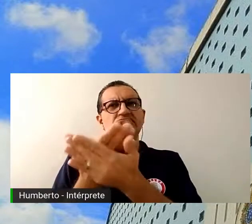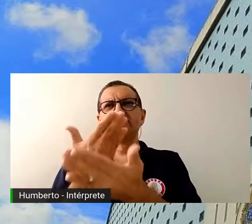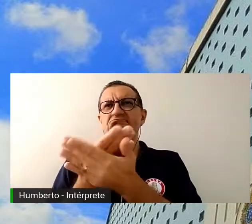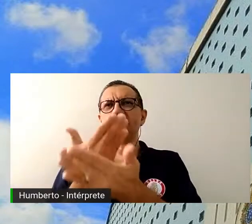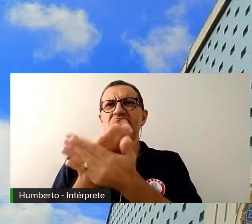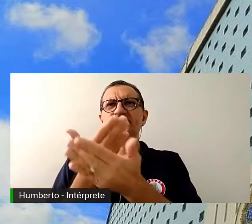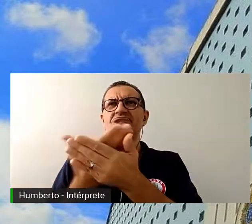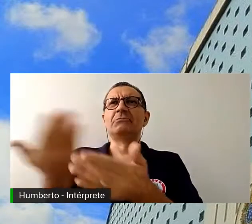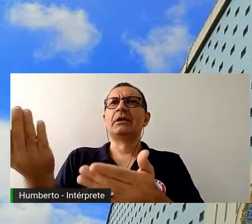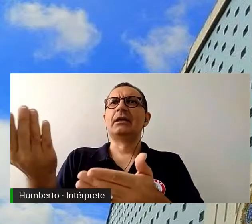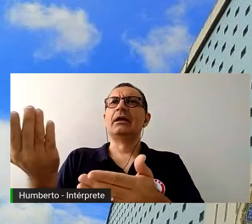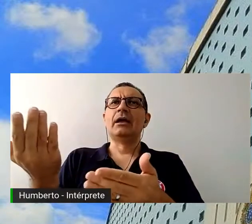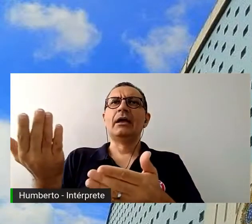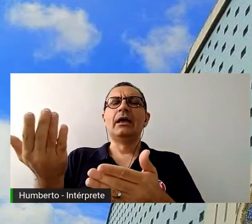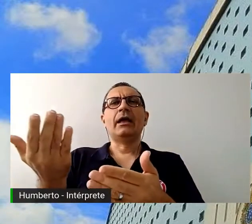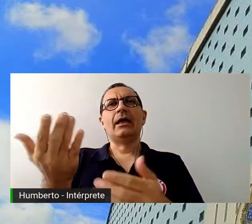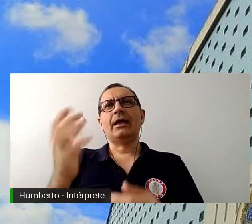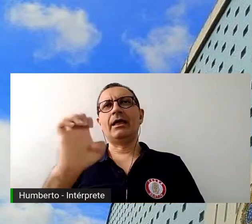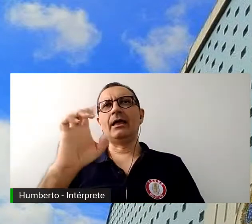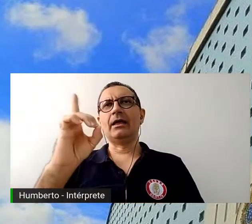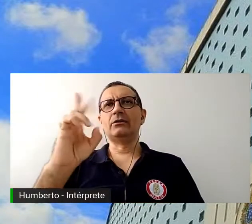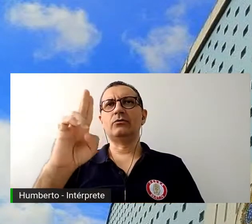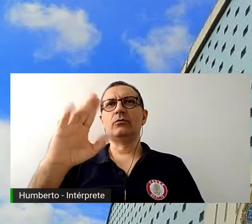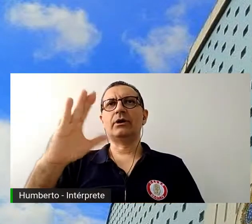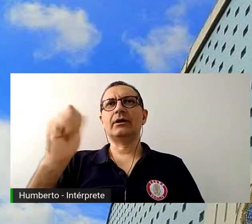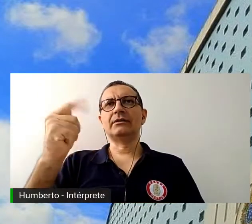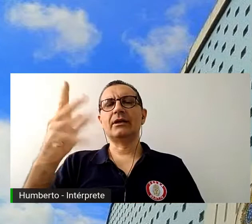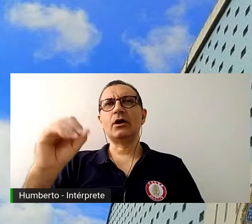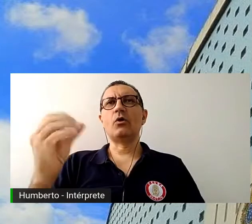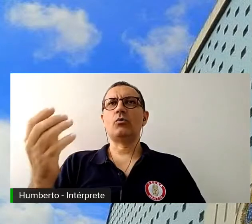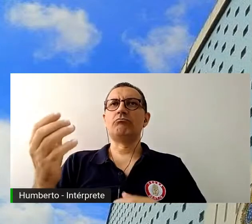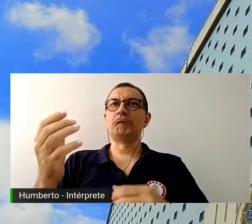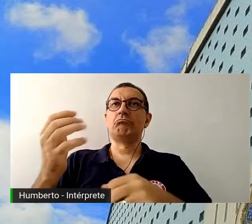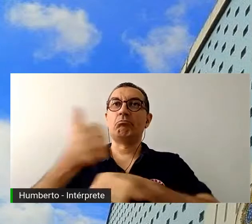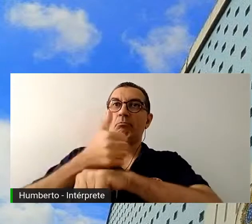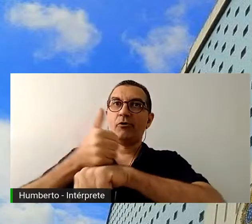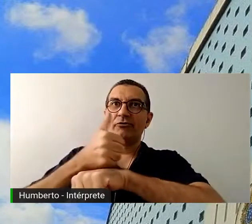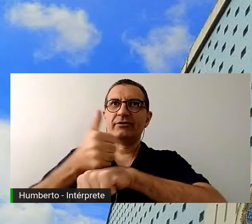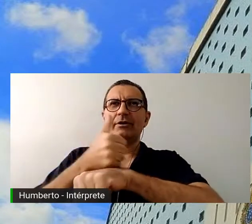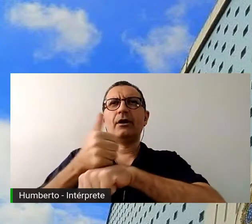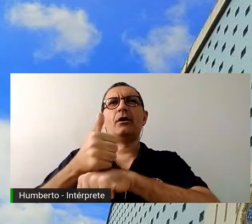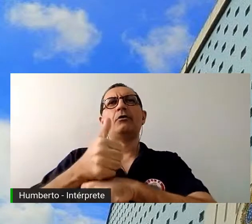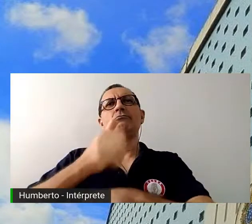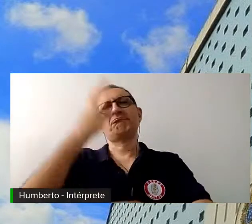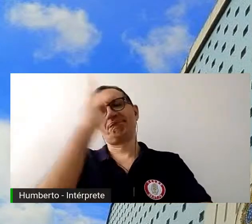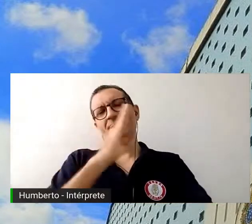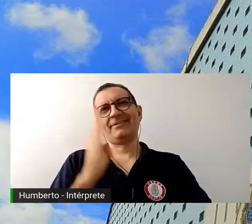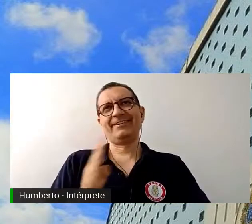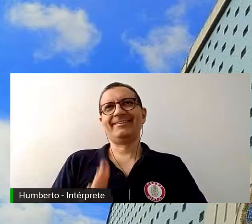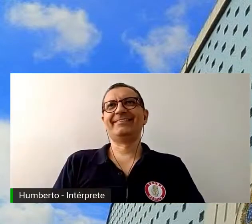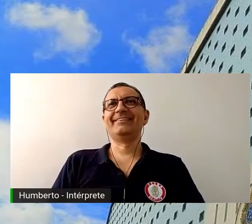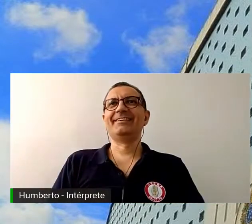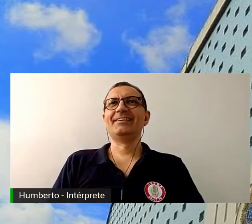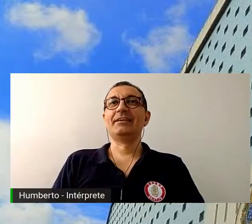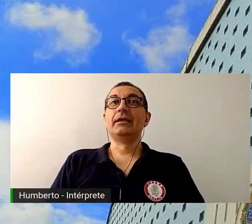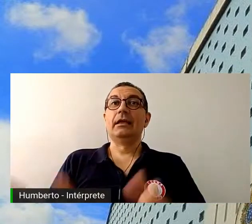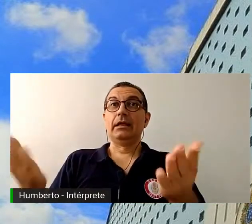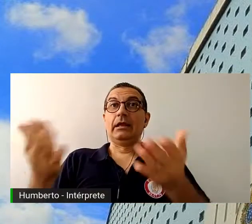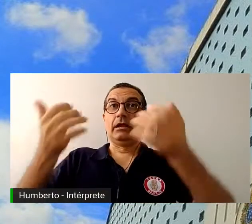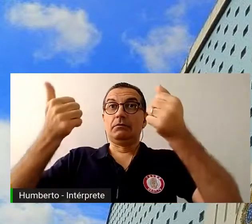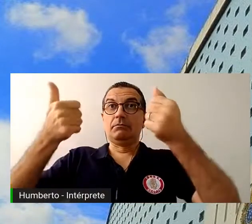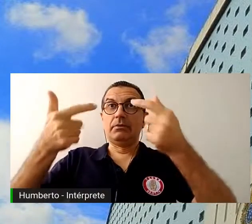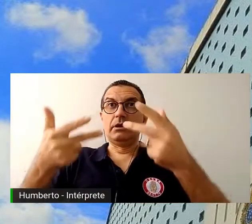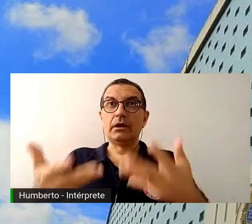profissional, do trabalho e educação no nosso país, que vai nos agraciar aqui, né, falando das diretrizes curriculares